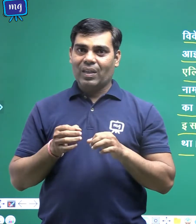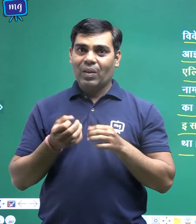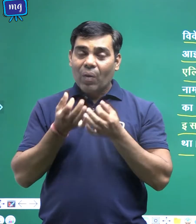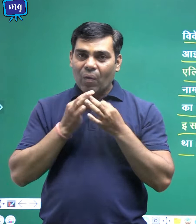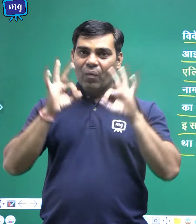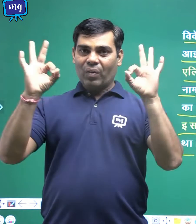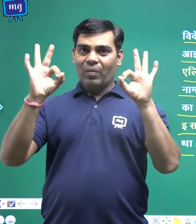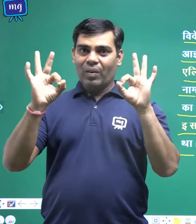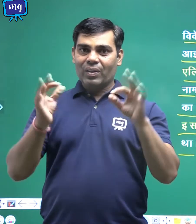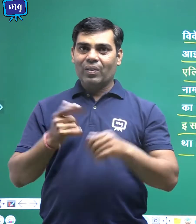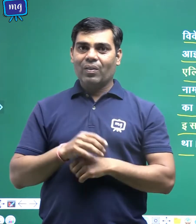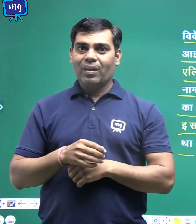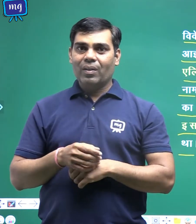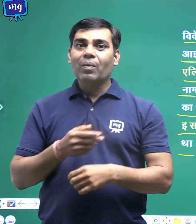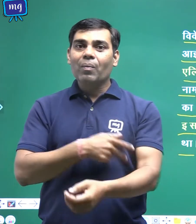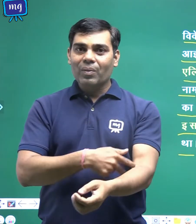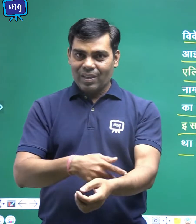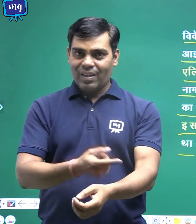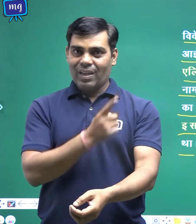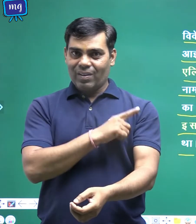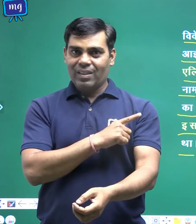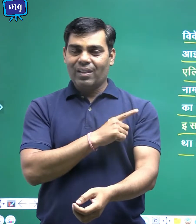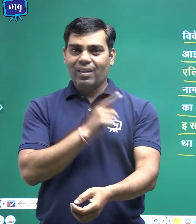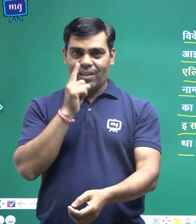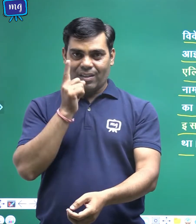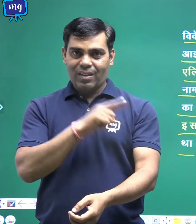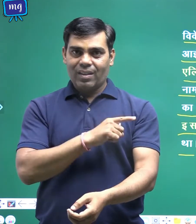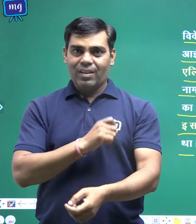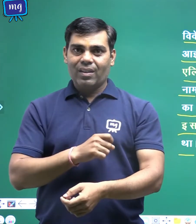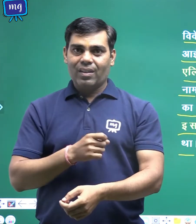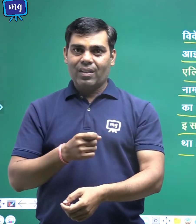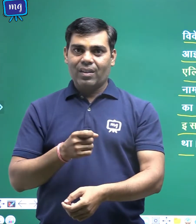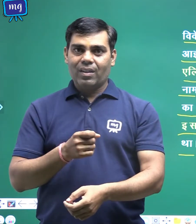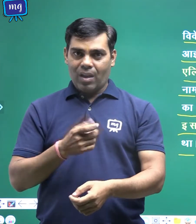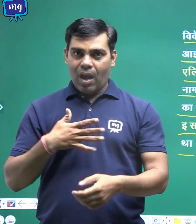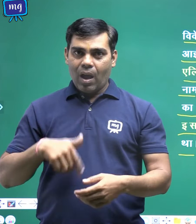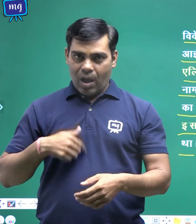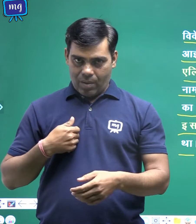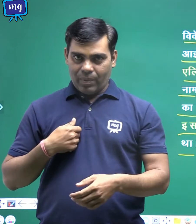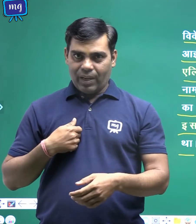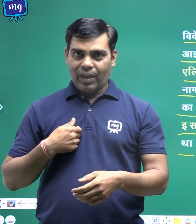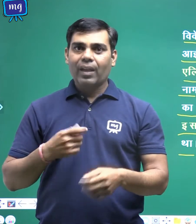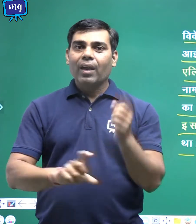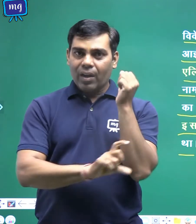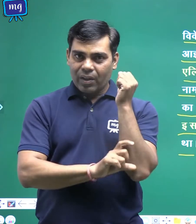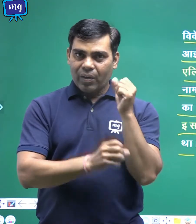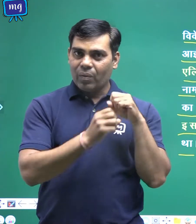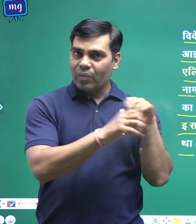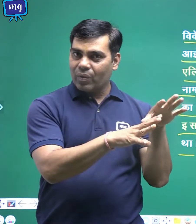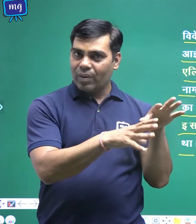होकर भगिनी निवेदिता अपने देश को छोड़कर हमारे देश में आई